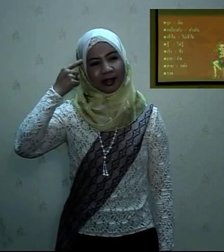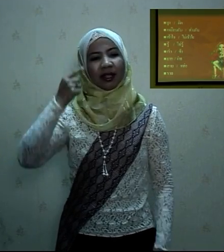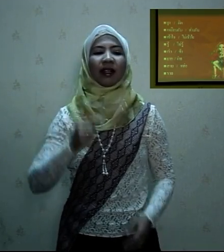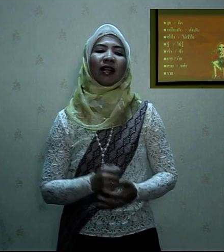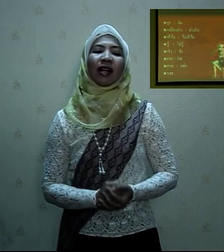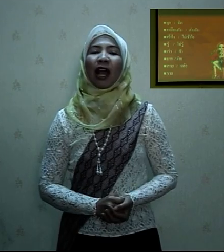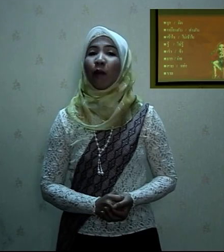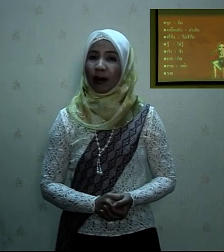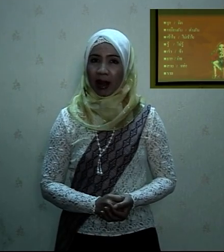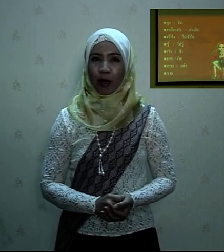ไม่รู้คำว่า